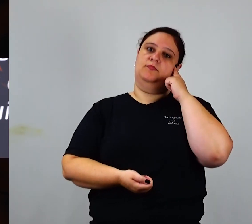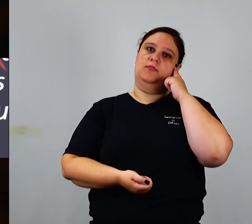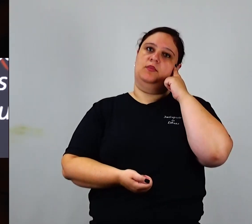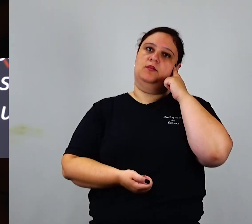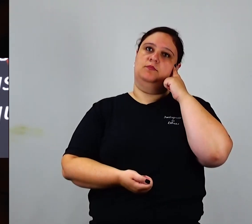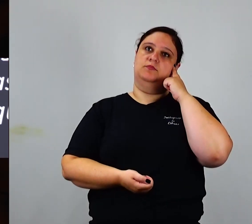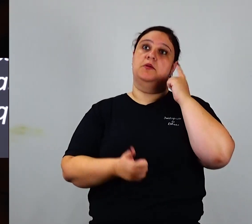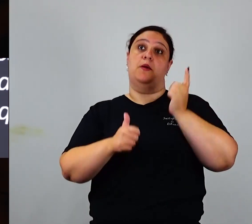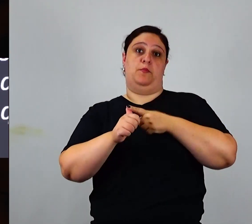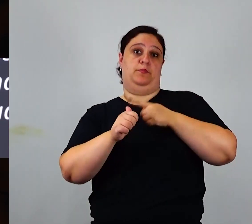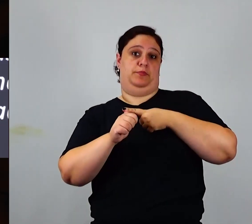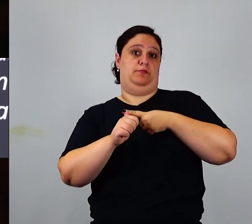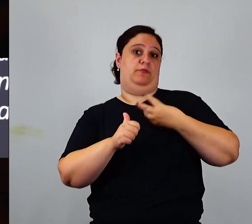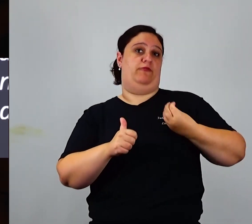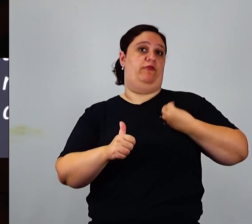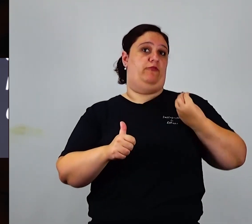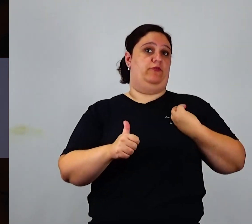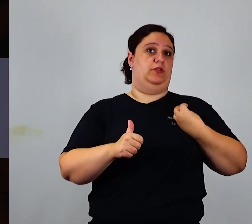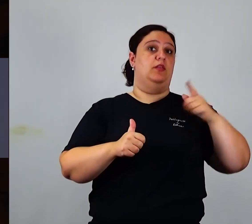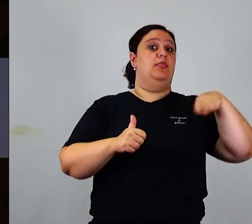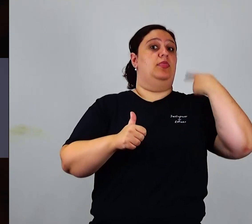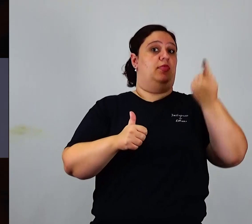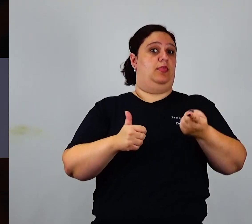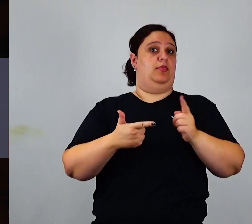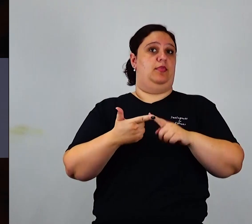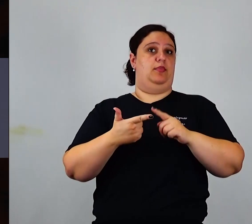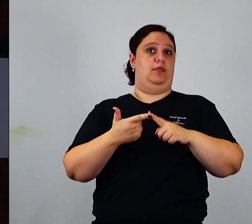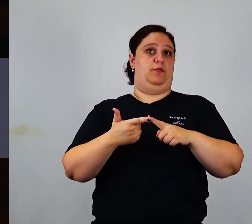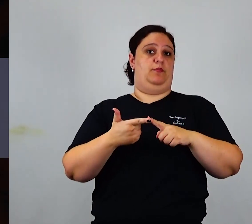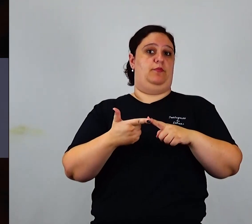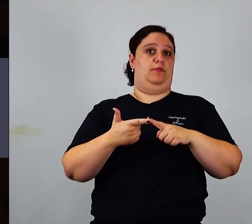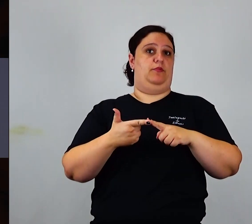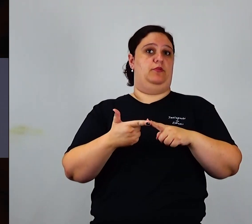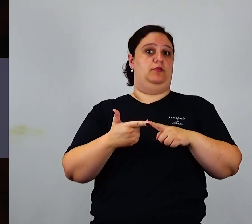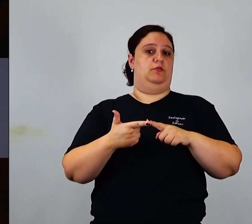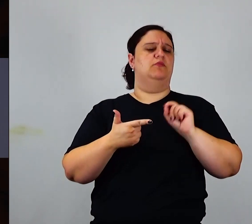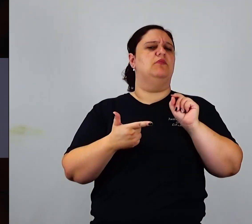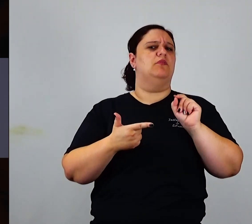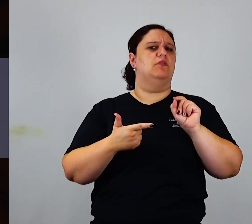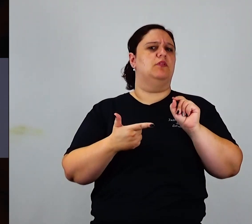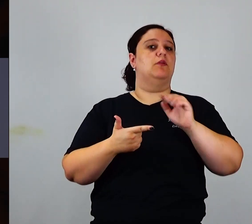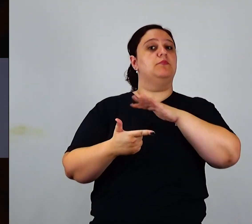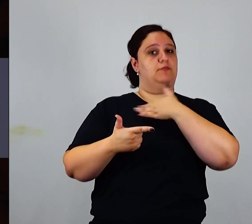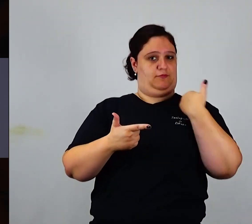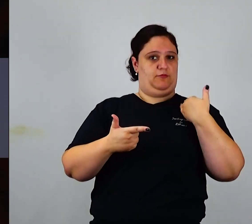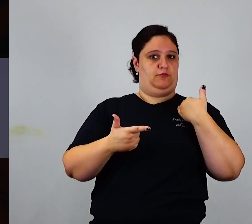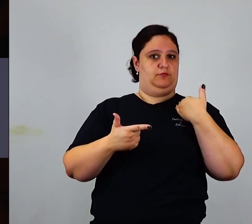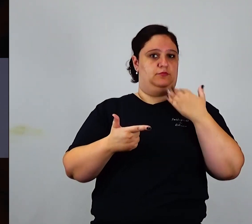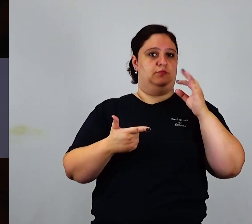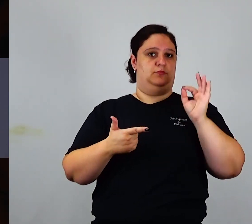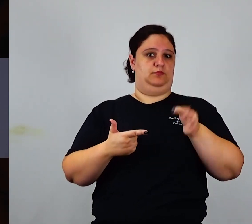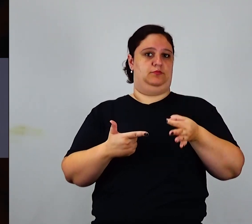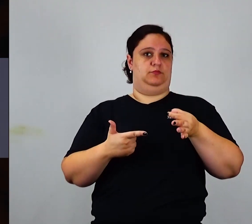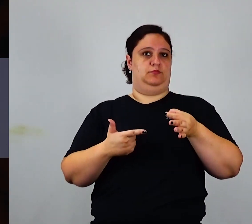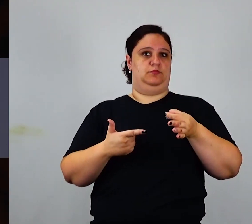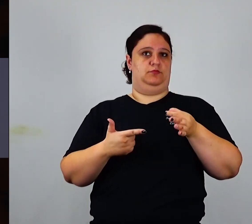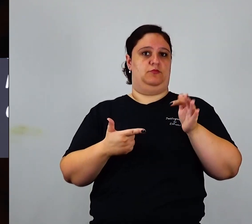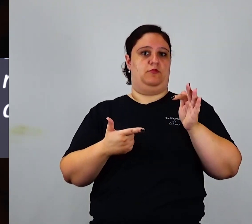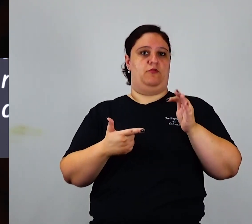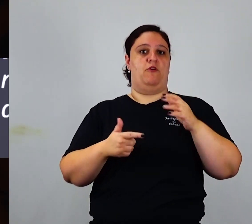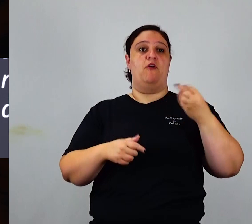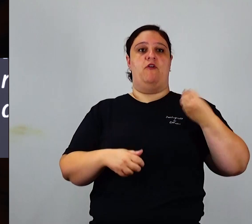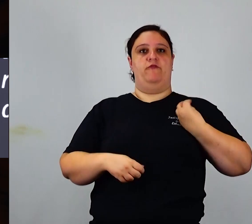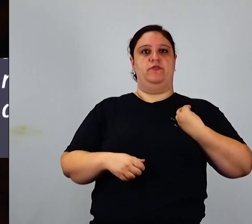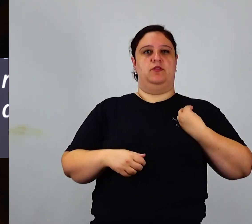Primeiro vem a vida, depois vem o quê? A morte. Qual que é o fim da